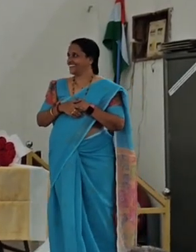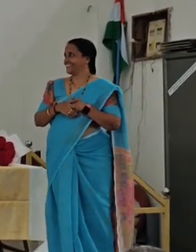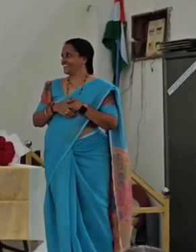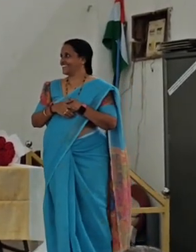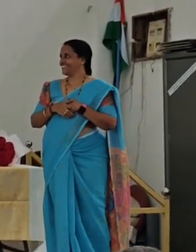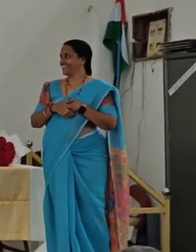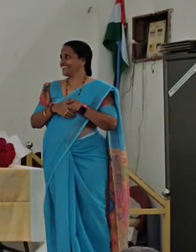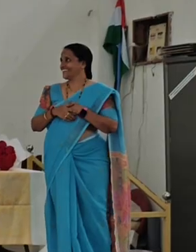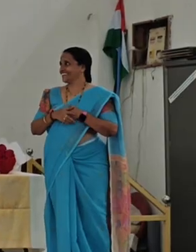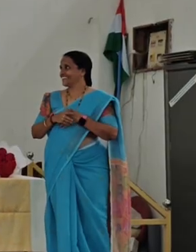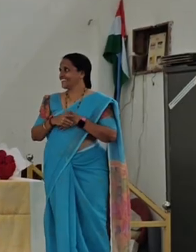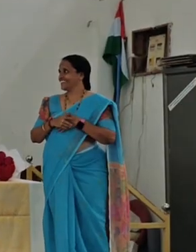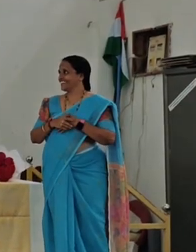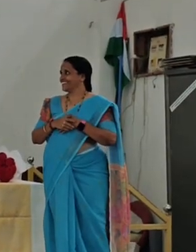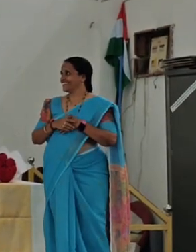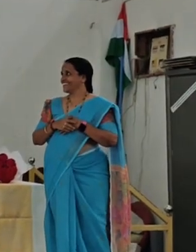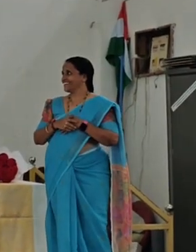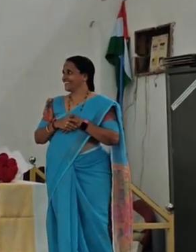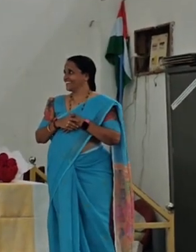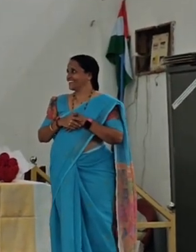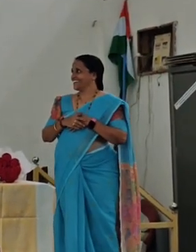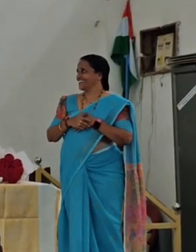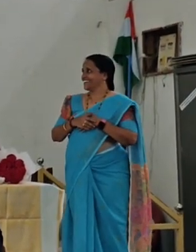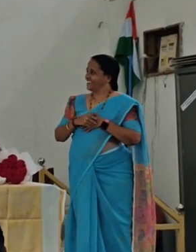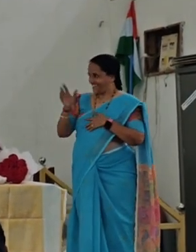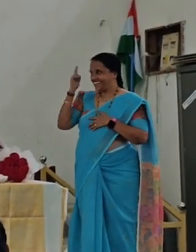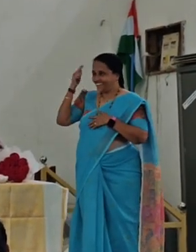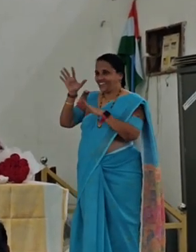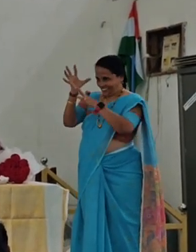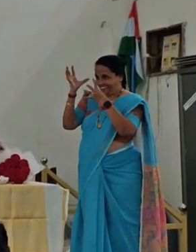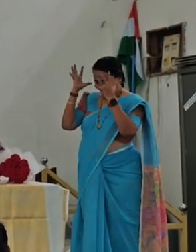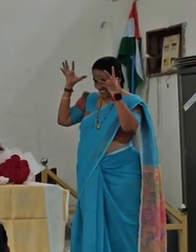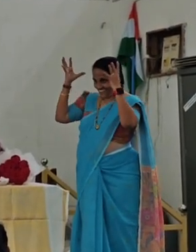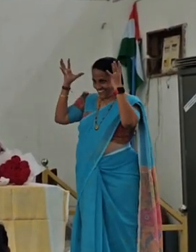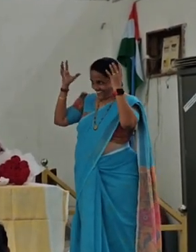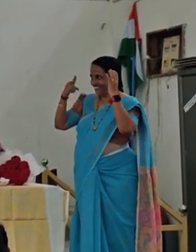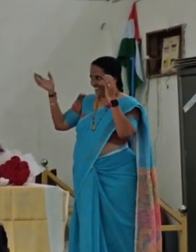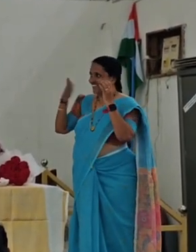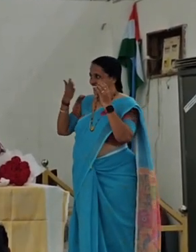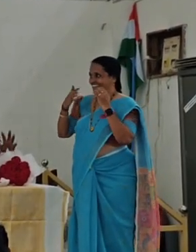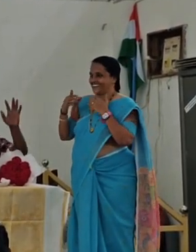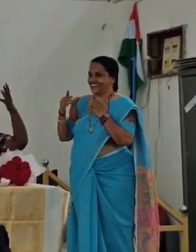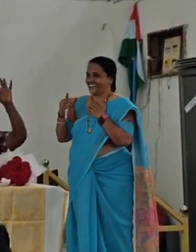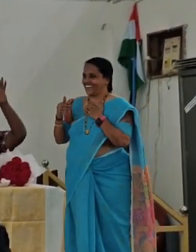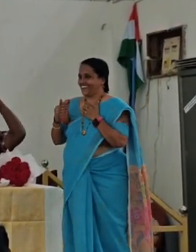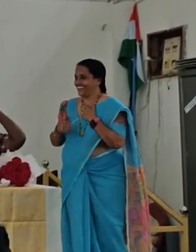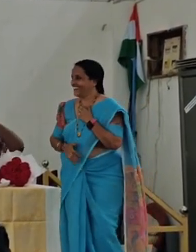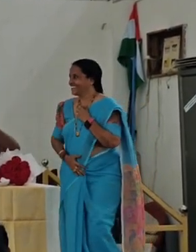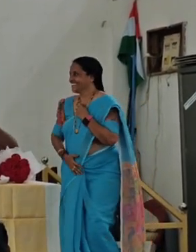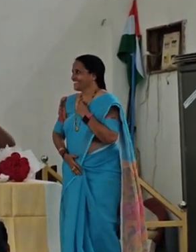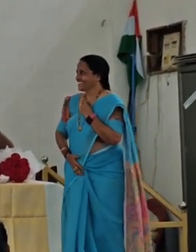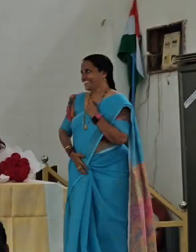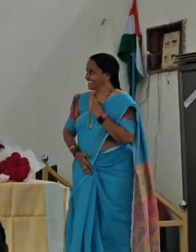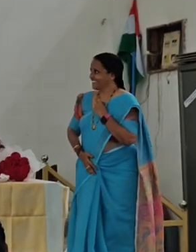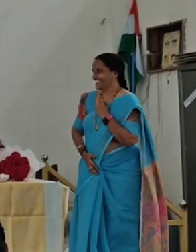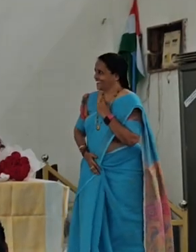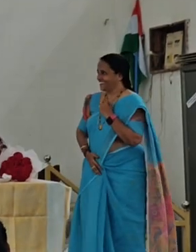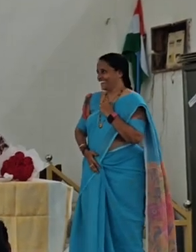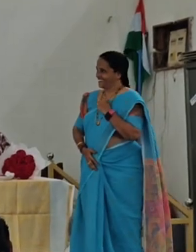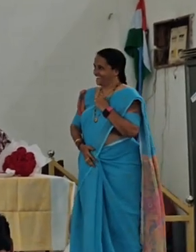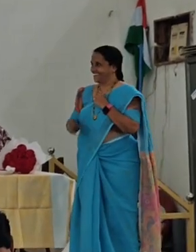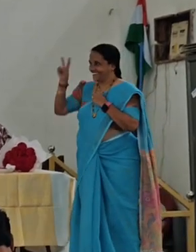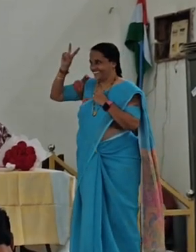వ్యక్తీకరణ అవకాశం కల్పించుకుంటుంది. అందువల్ల అది ఒకటి మేము